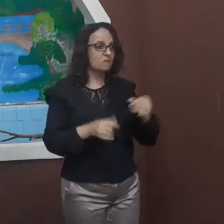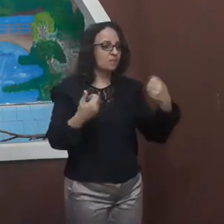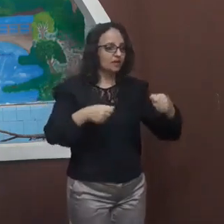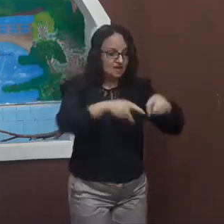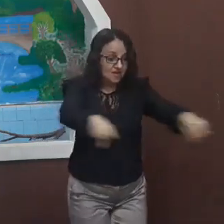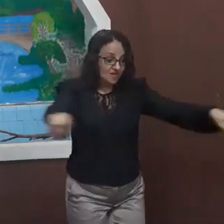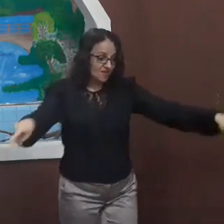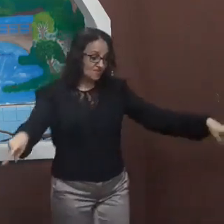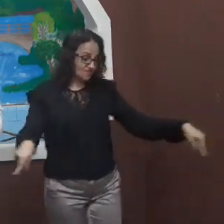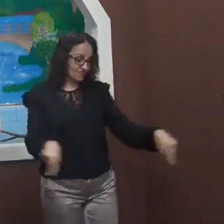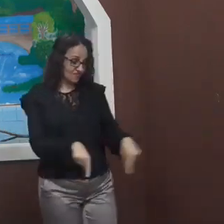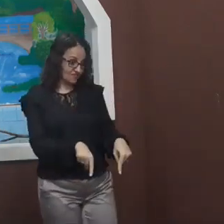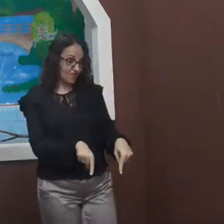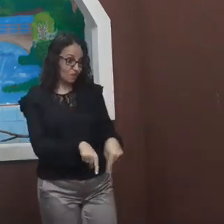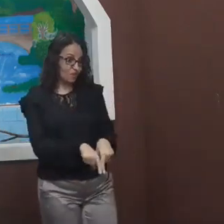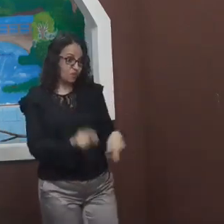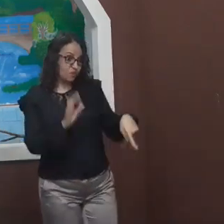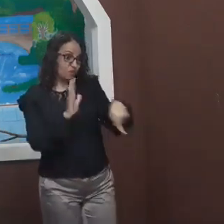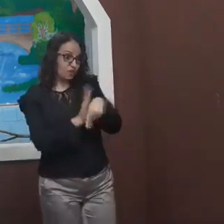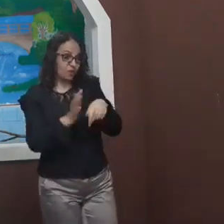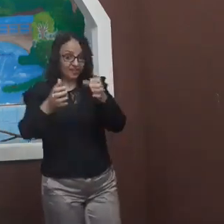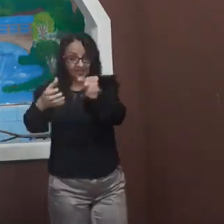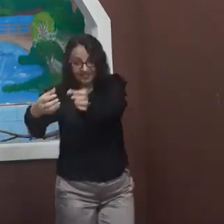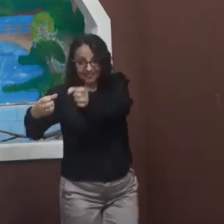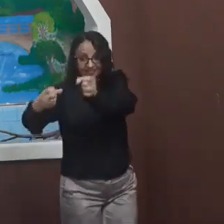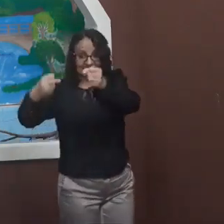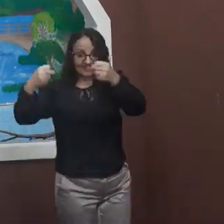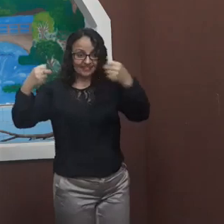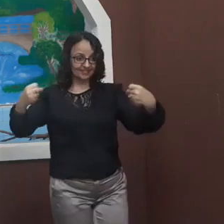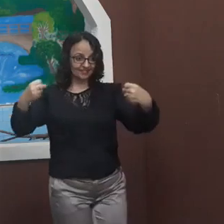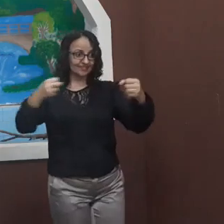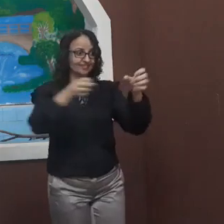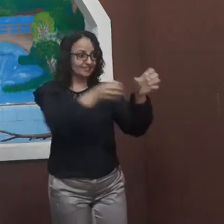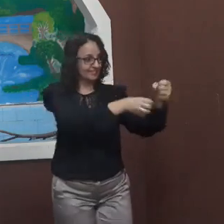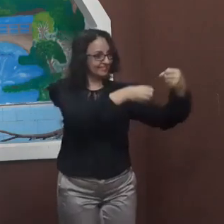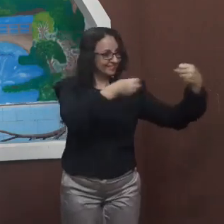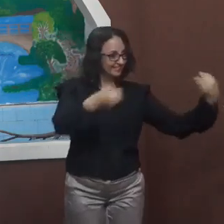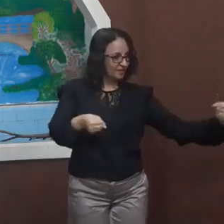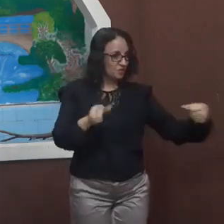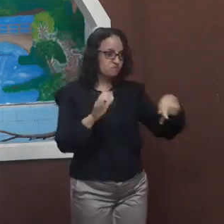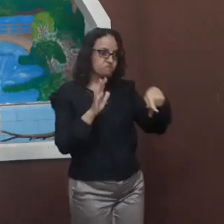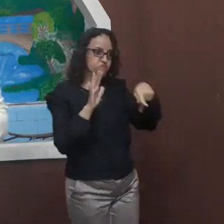Ah! Como eu estou atrasado. É um cômodo guarda-roupa.